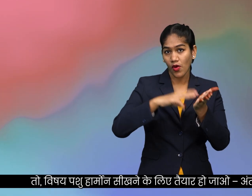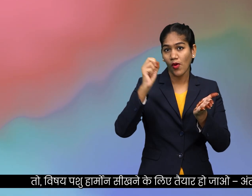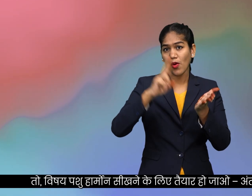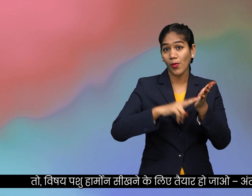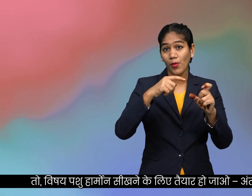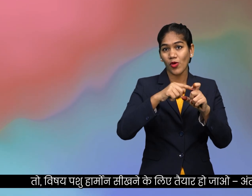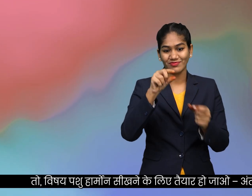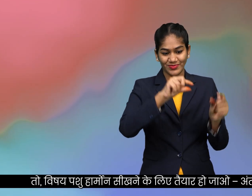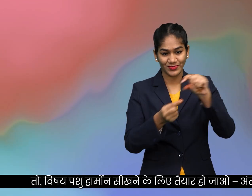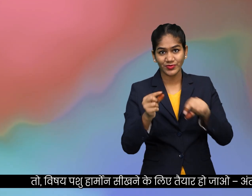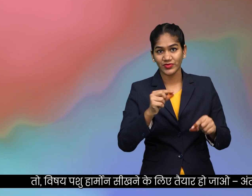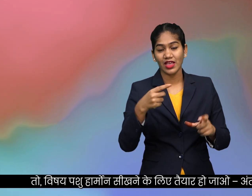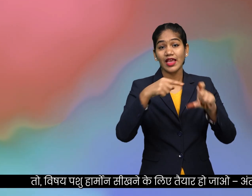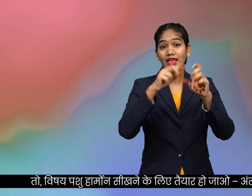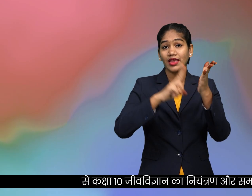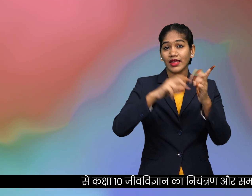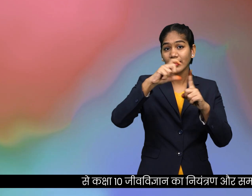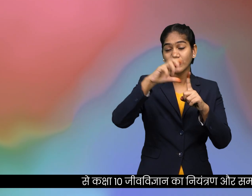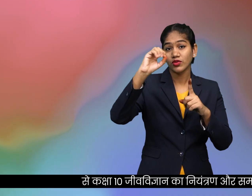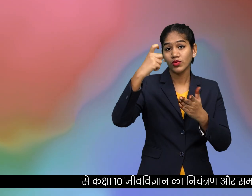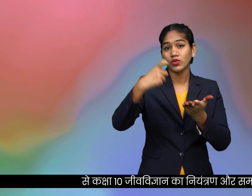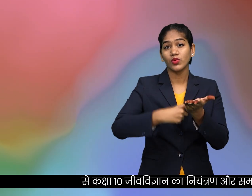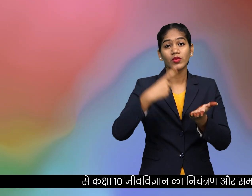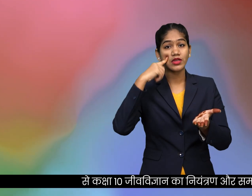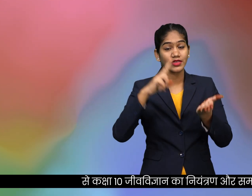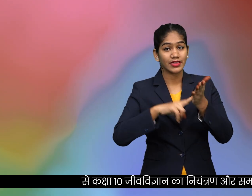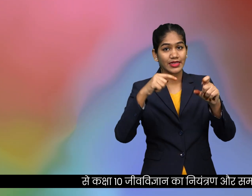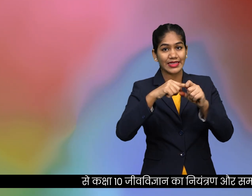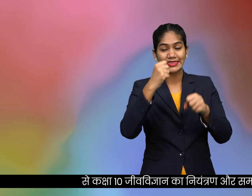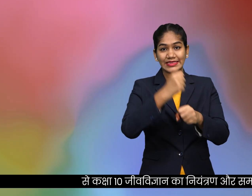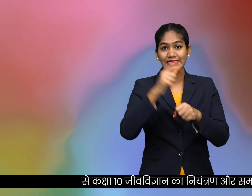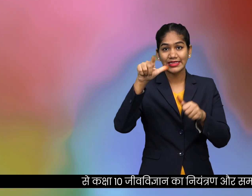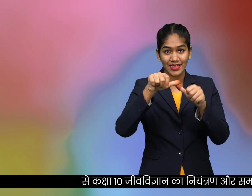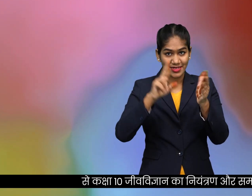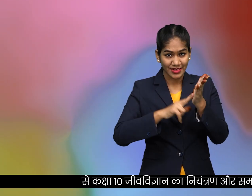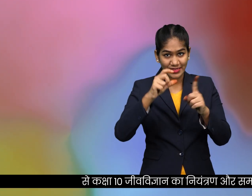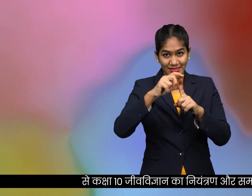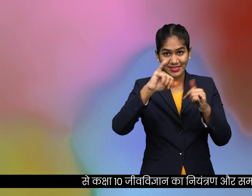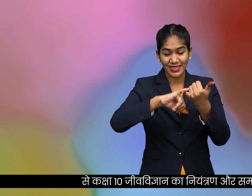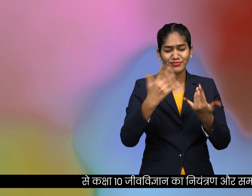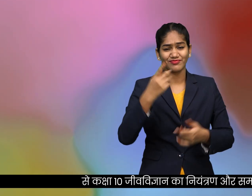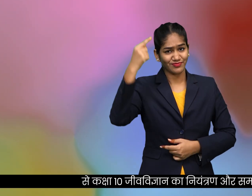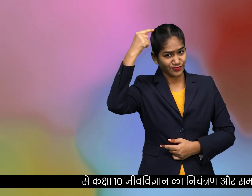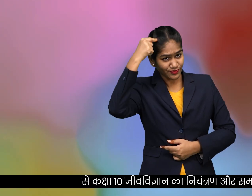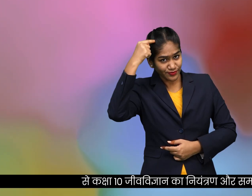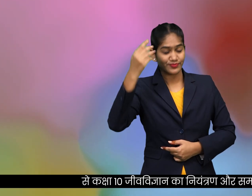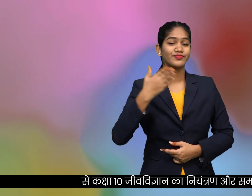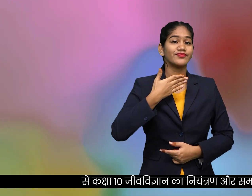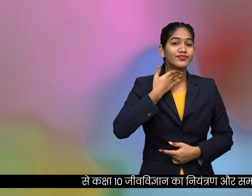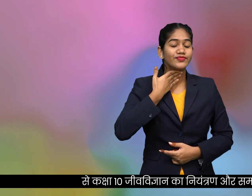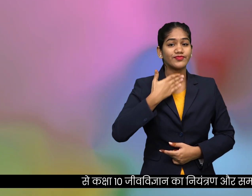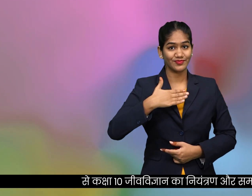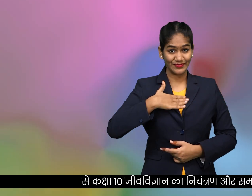अंतःस्त्रवी ग्रंथियां पाठ से कक्षा 10 जीव विज्ञान का नियंत्रण